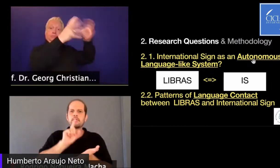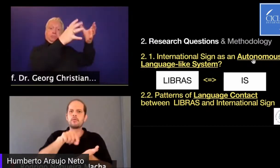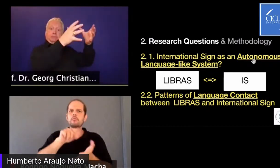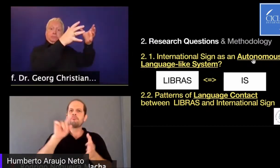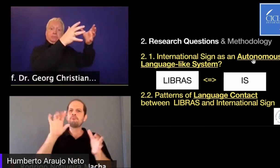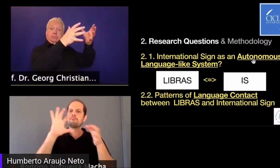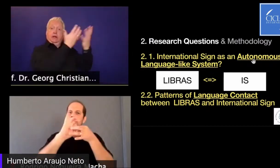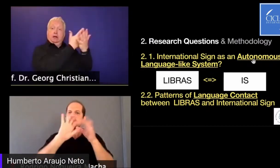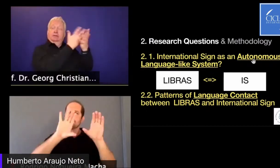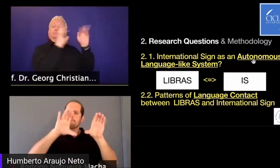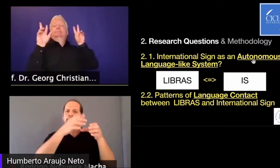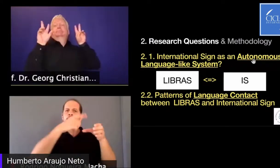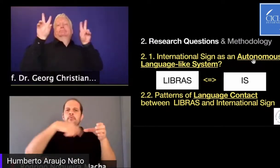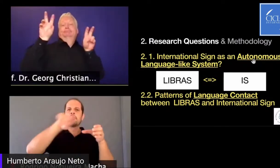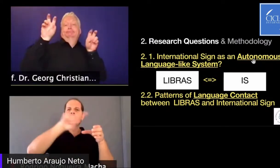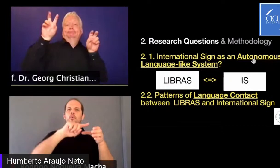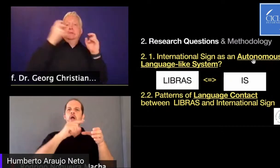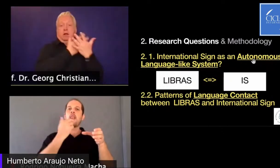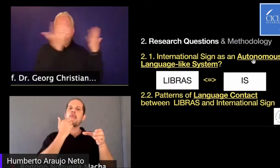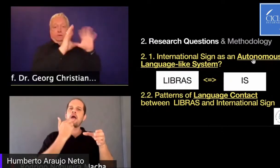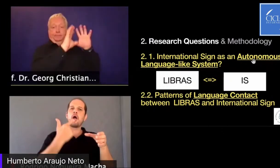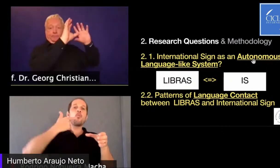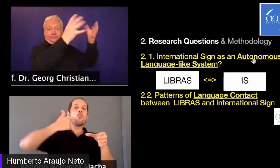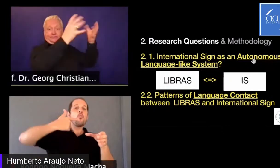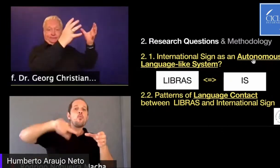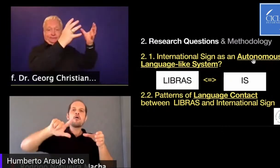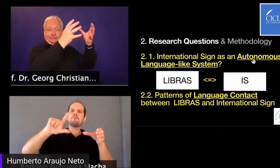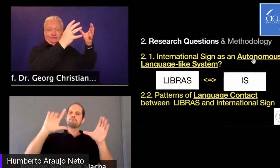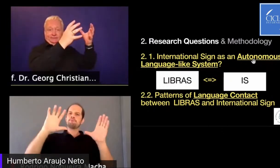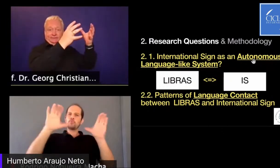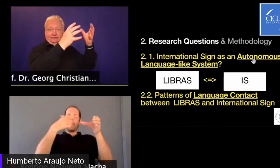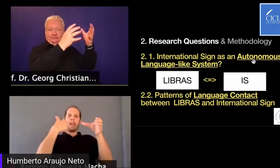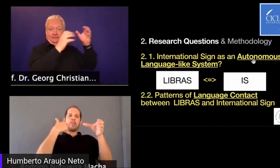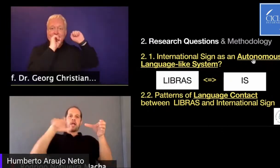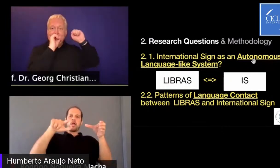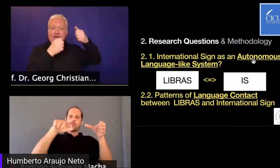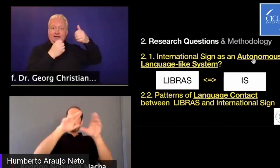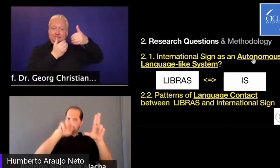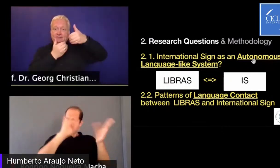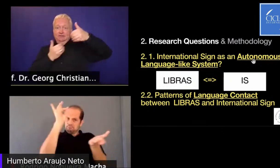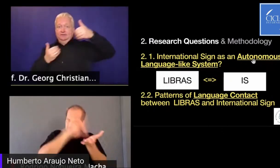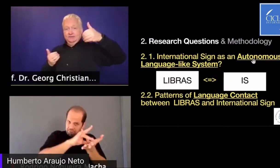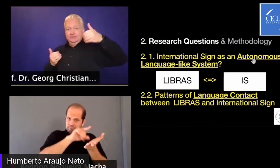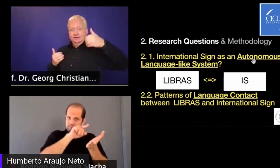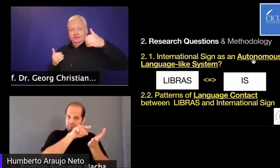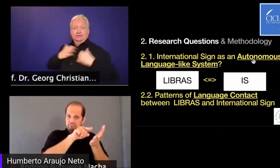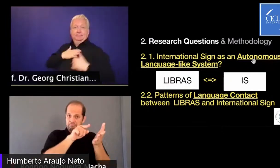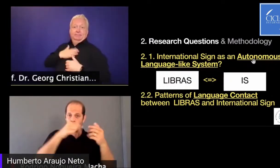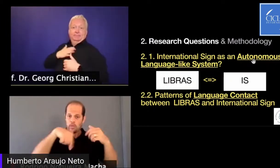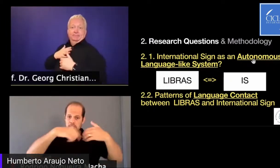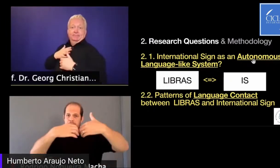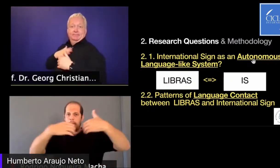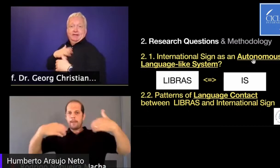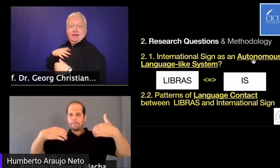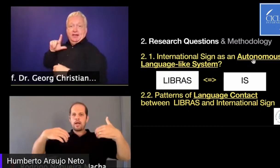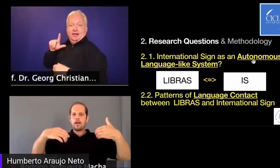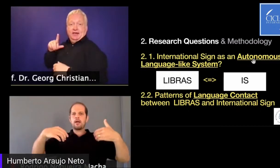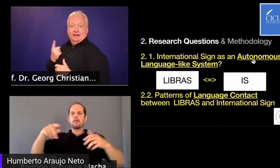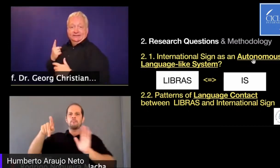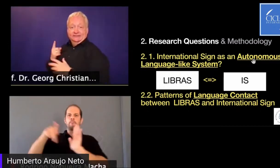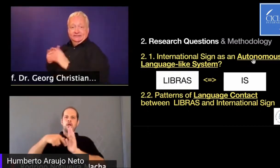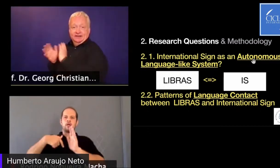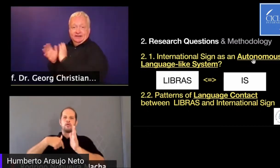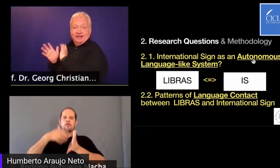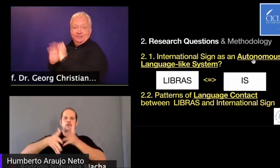diz respeito à autonomia desse sistema de língua de sinais internacional. Se é que esse sistema é autônomo ou